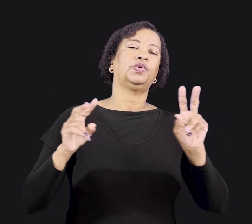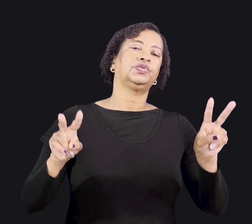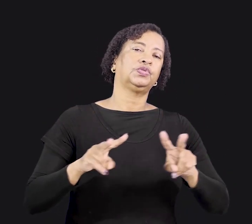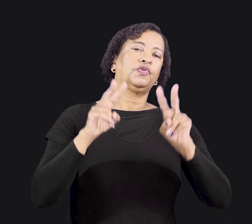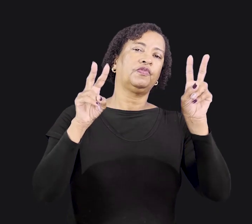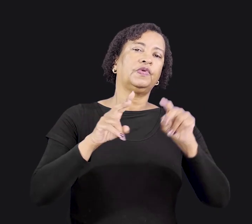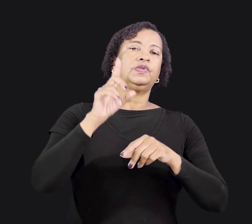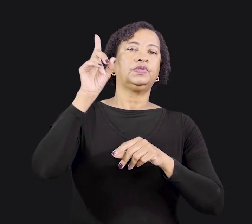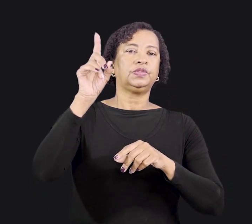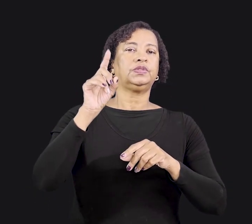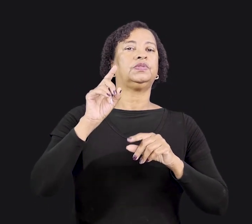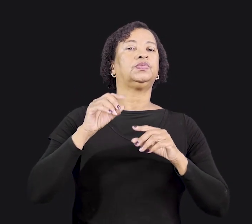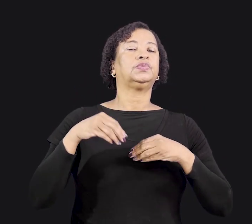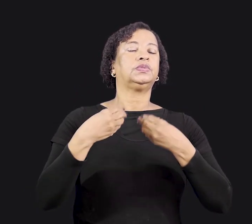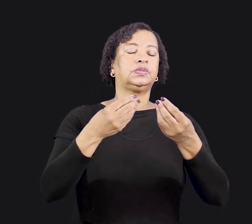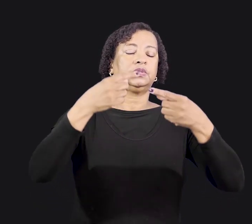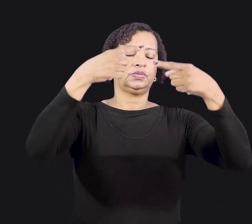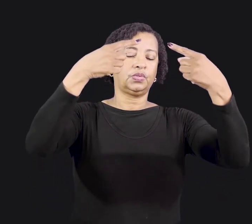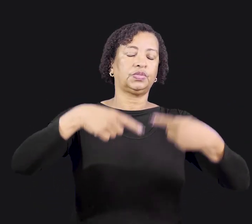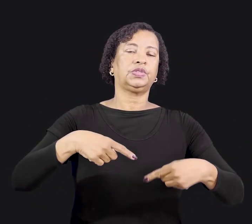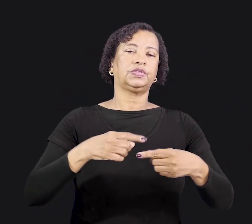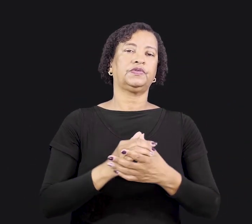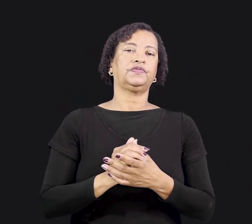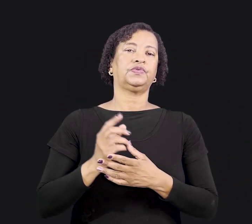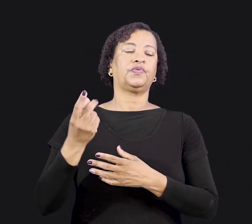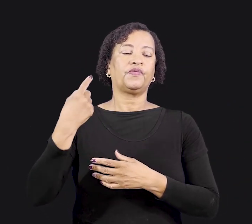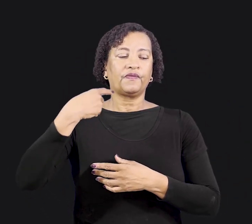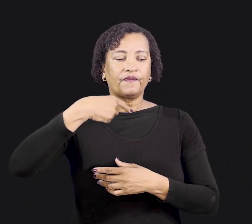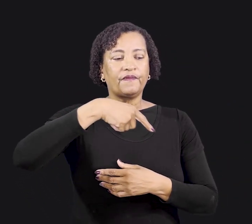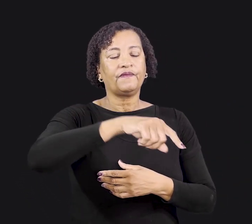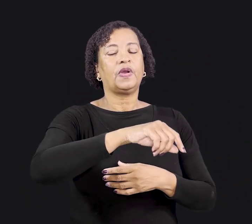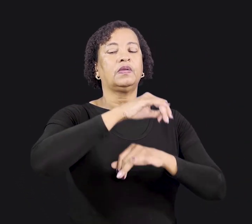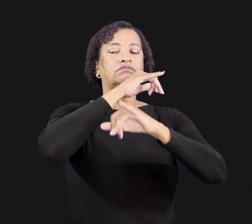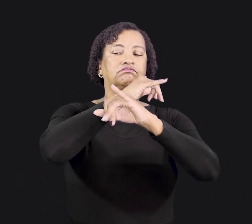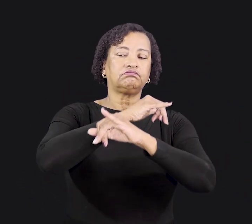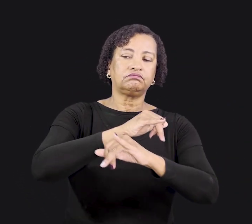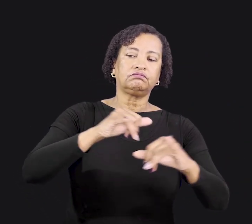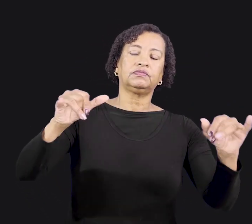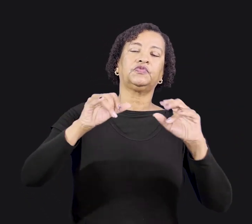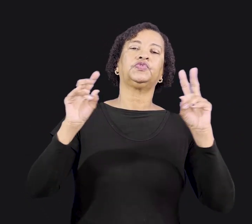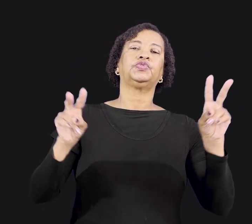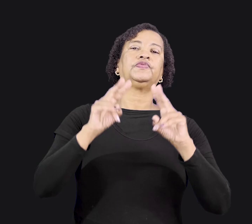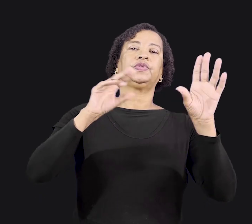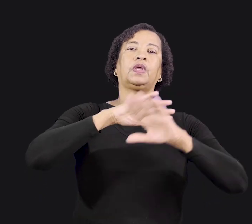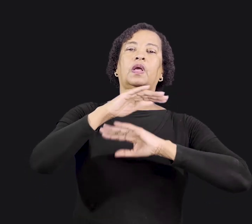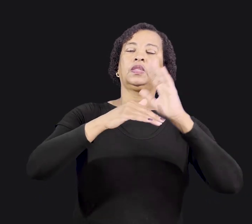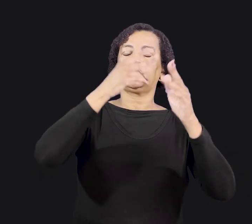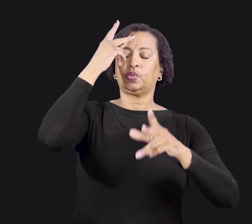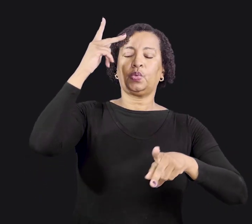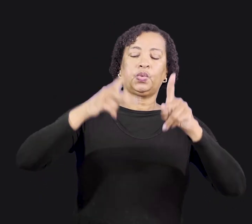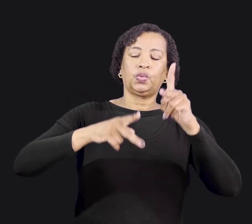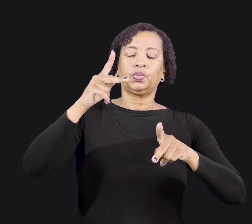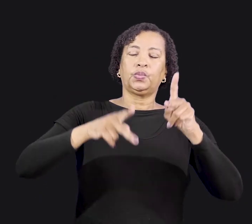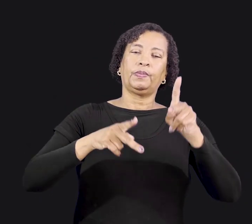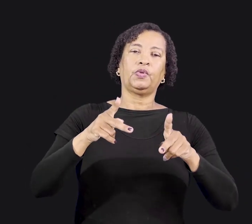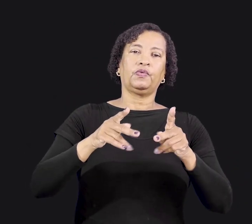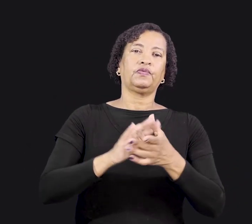de Deus e depois lança um desafio. Desçam e anunciem esses valores a toda aquela gente no sopé da montanha que